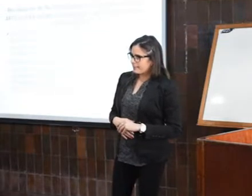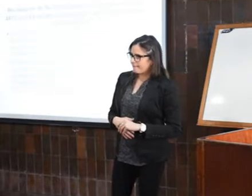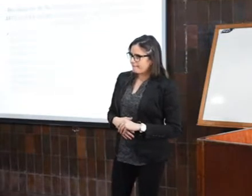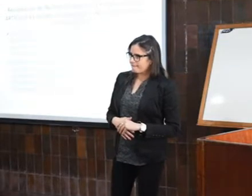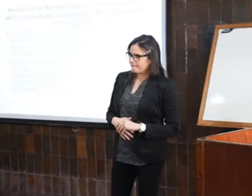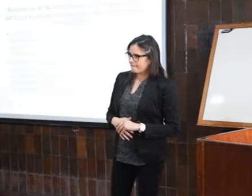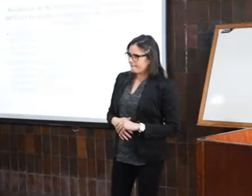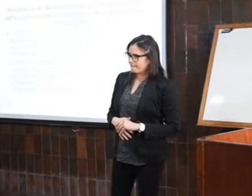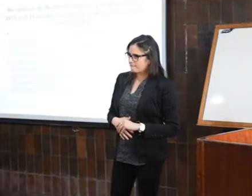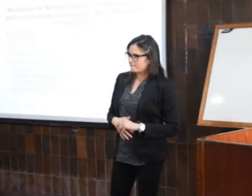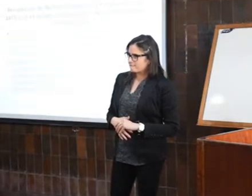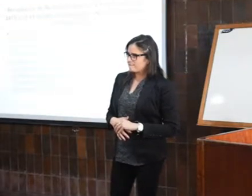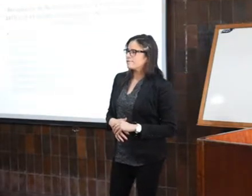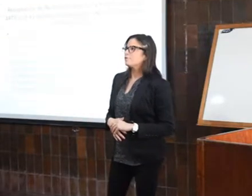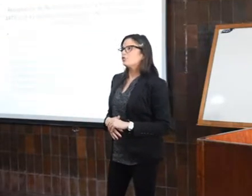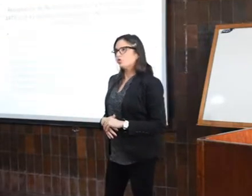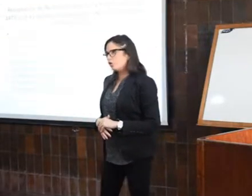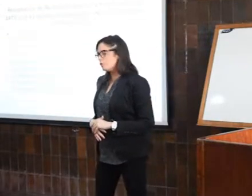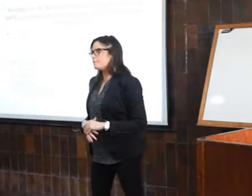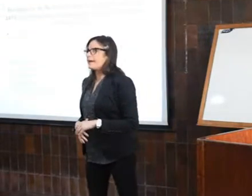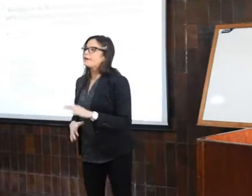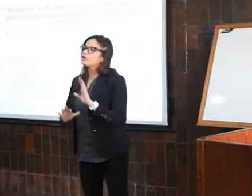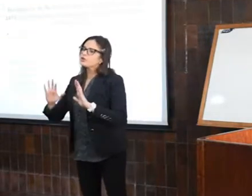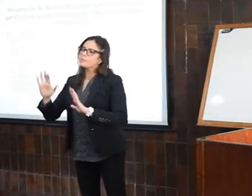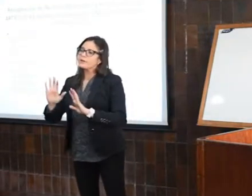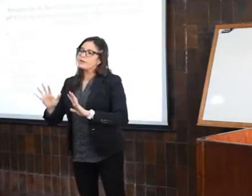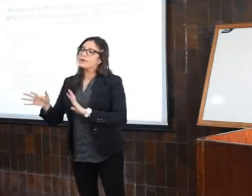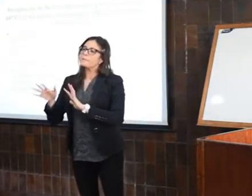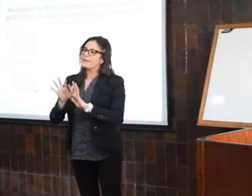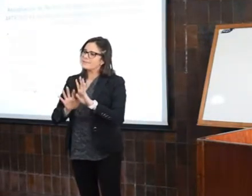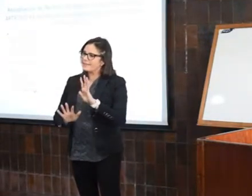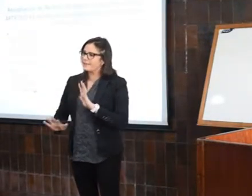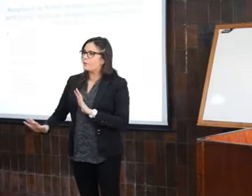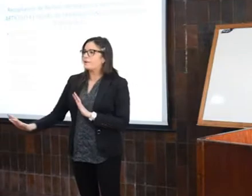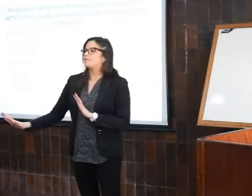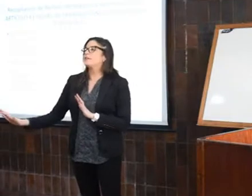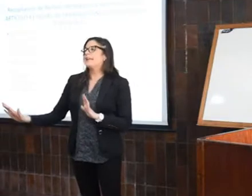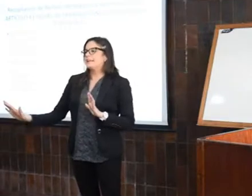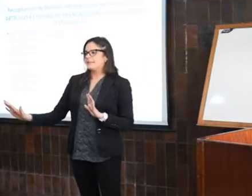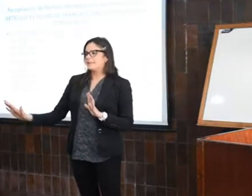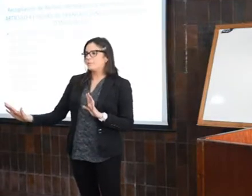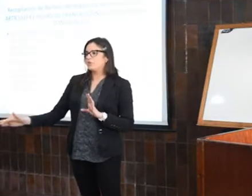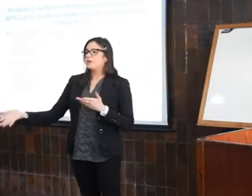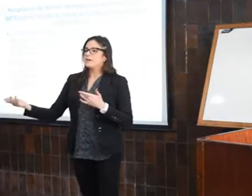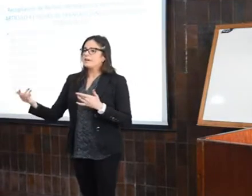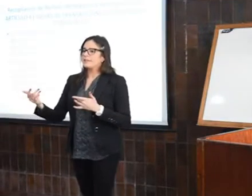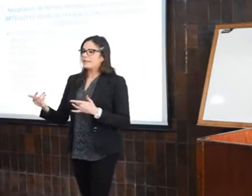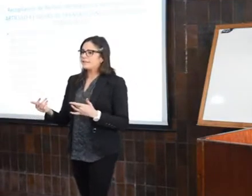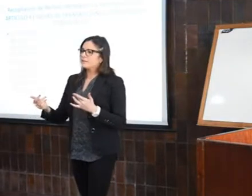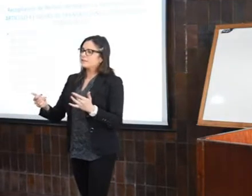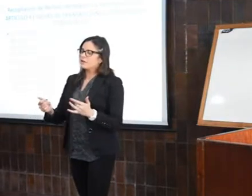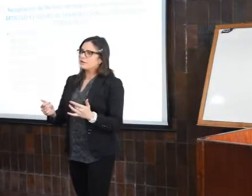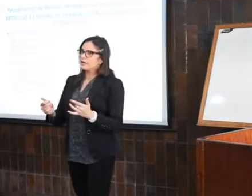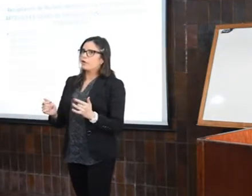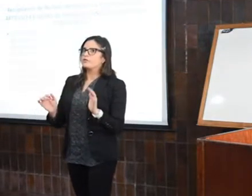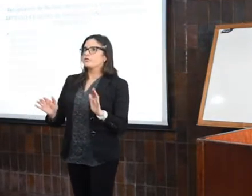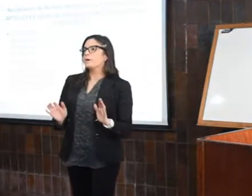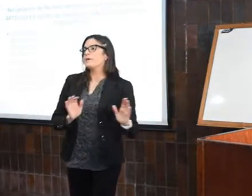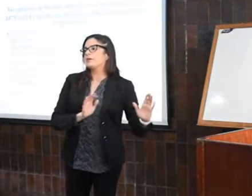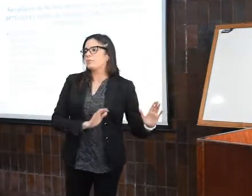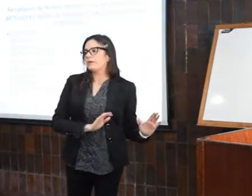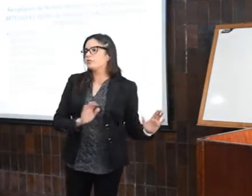por más hay otro tipo de riesgo que más operacional y que decimos que tiene ciertas